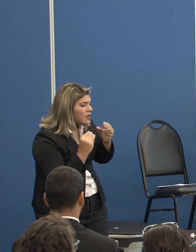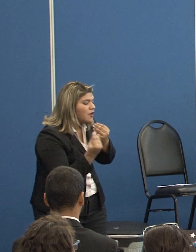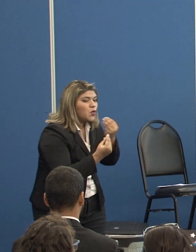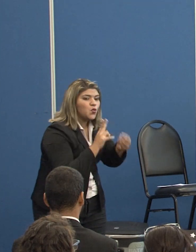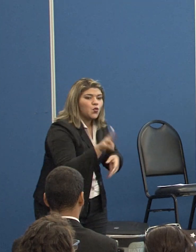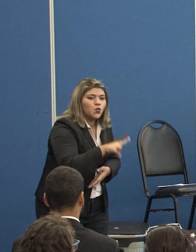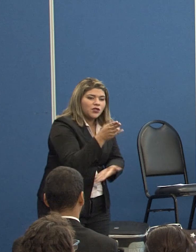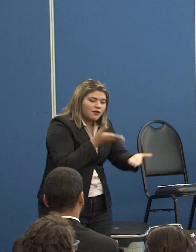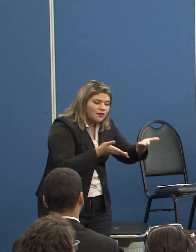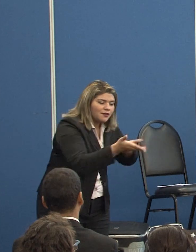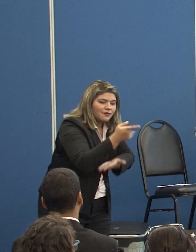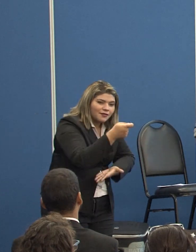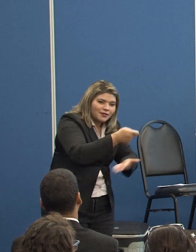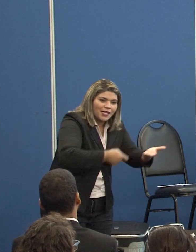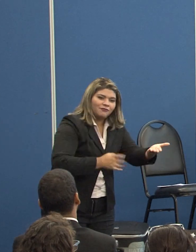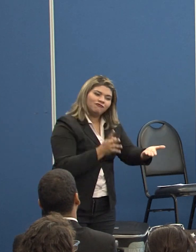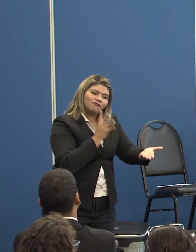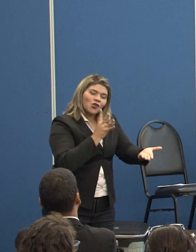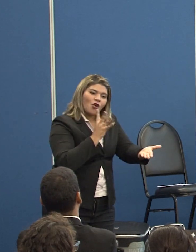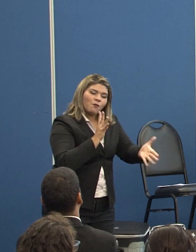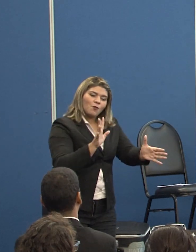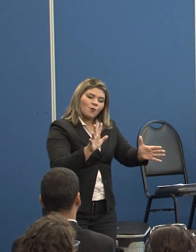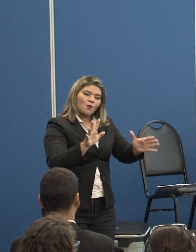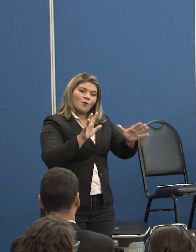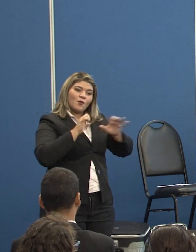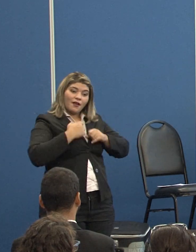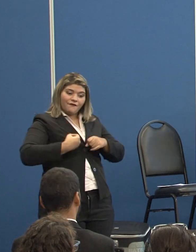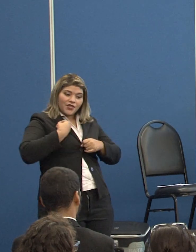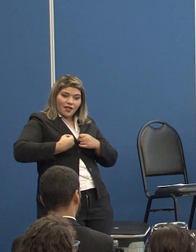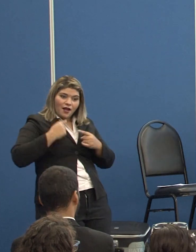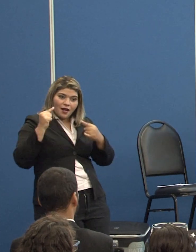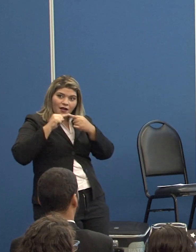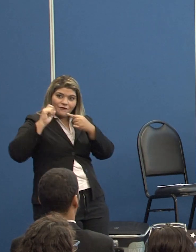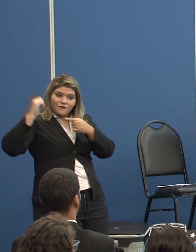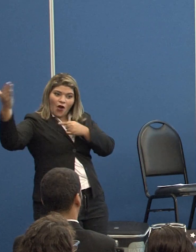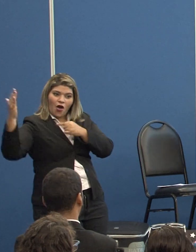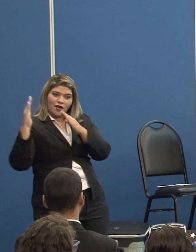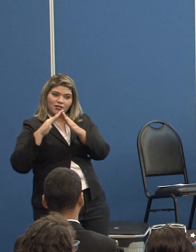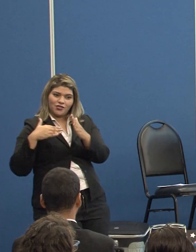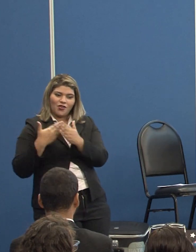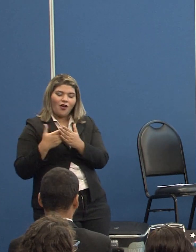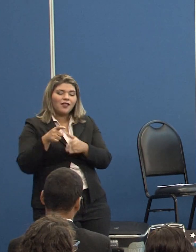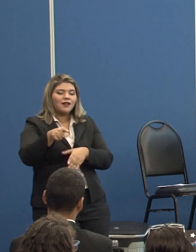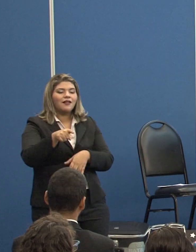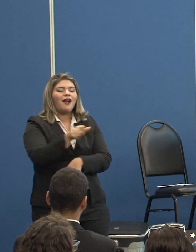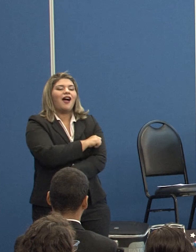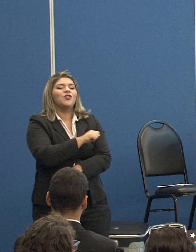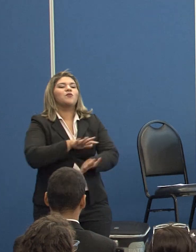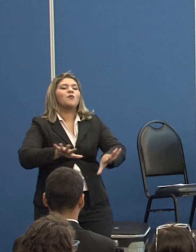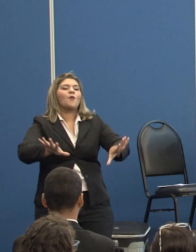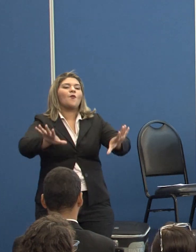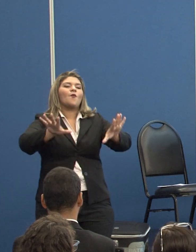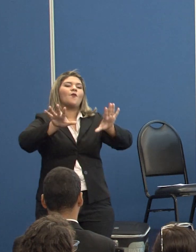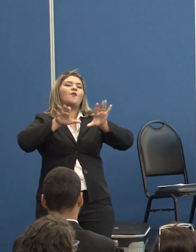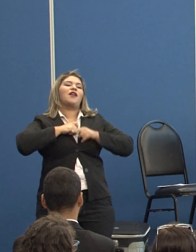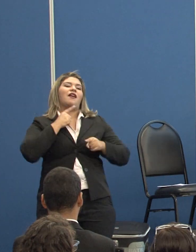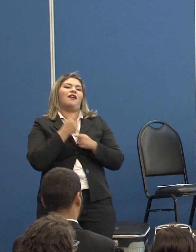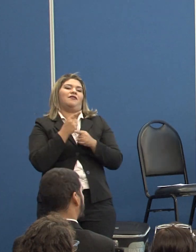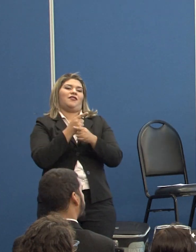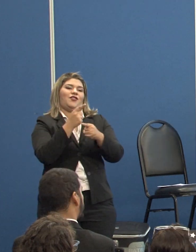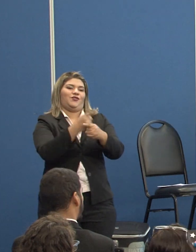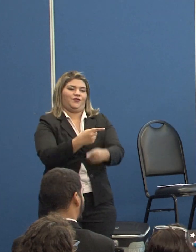usando aquele texto, reconhecendo isso na sua vida, fora da escola, é que ele vai identificar isso, não